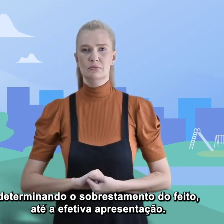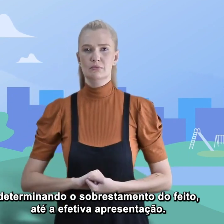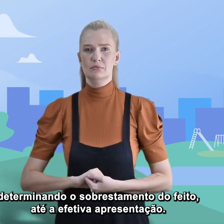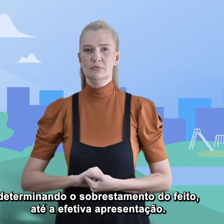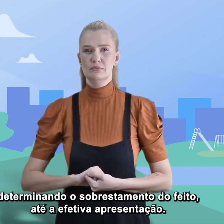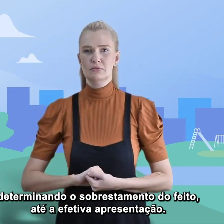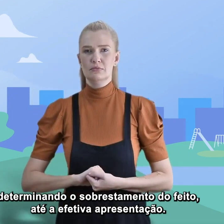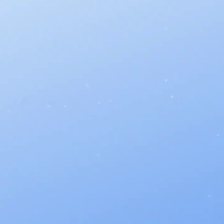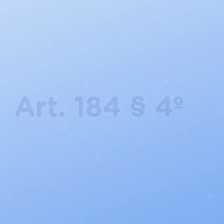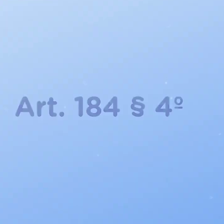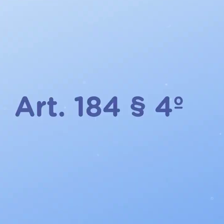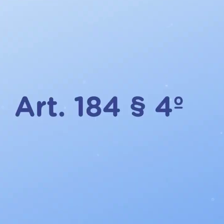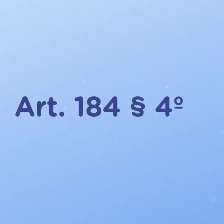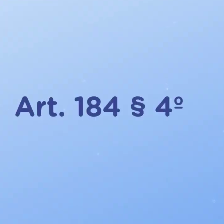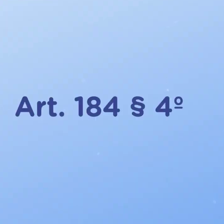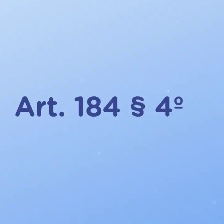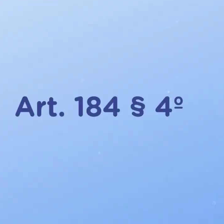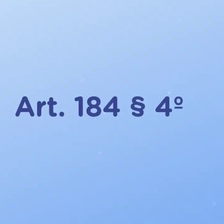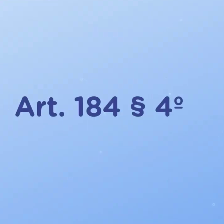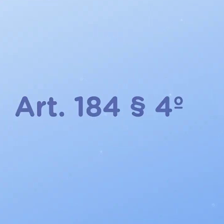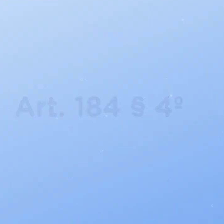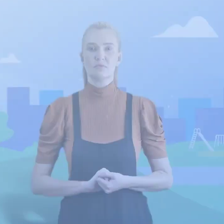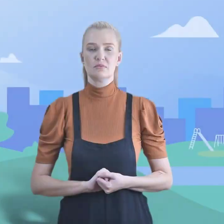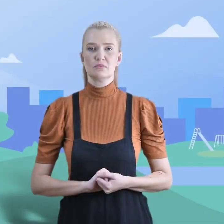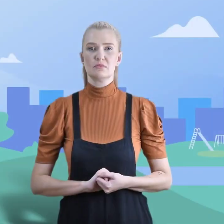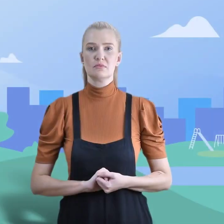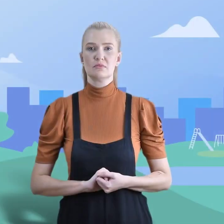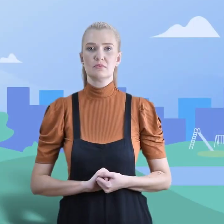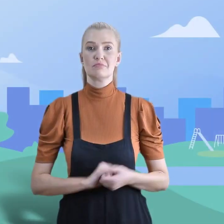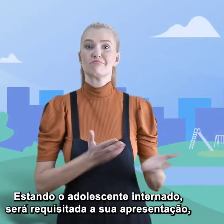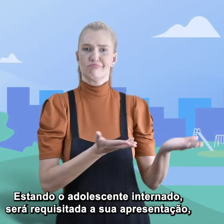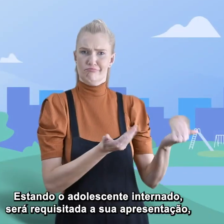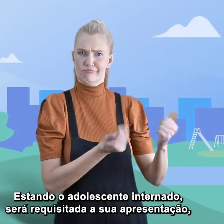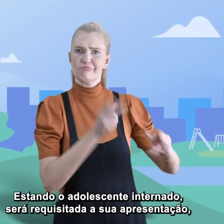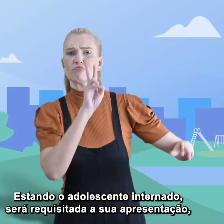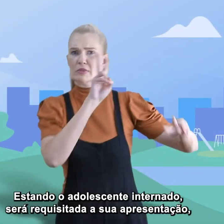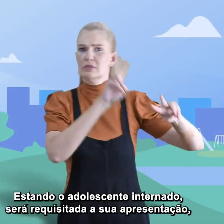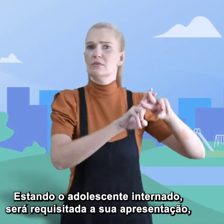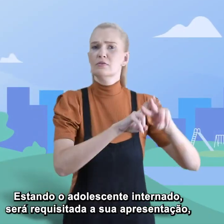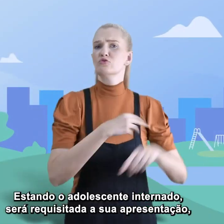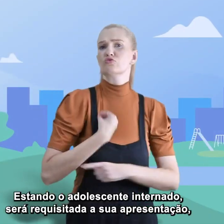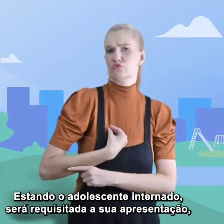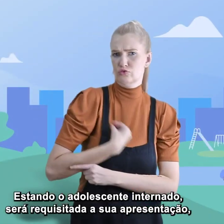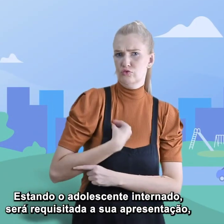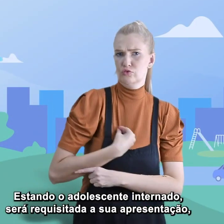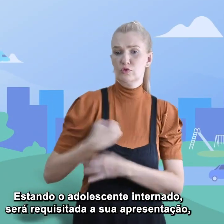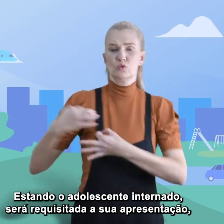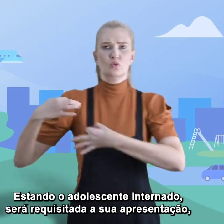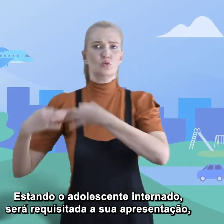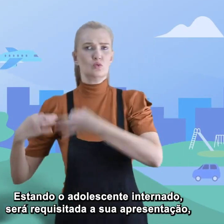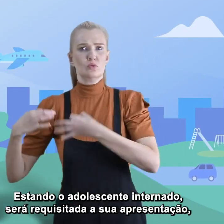apresentação. Artigo 184, parágrafo 4º. Estando o adolescente internado, será requisitada